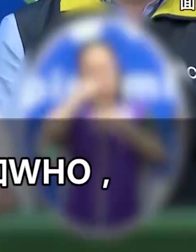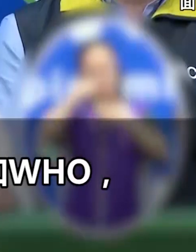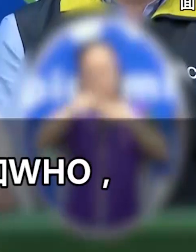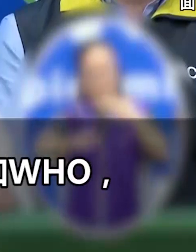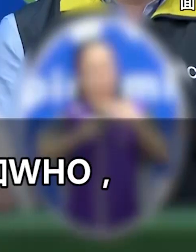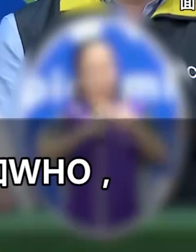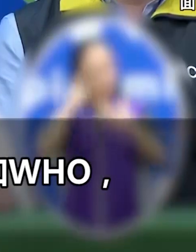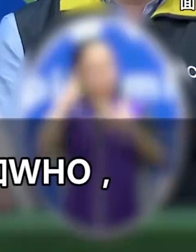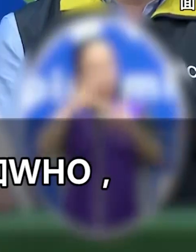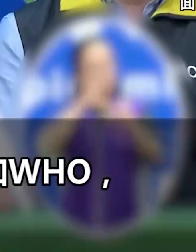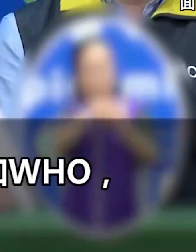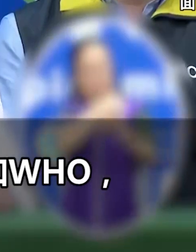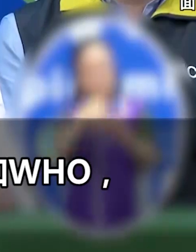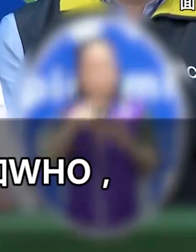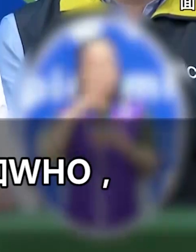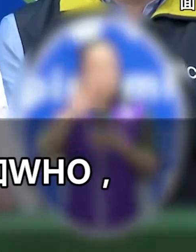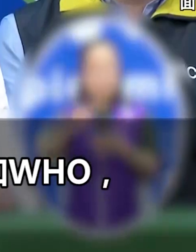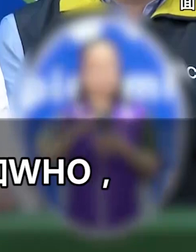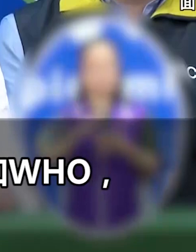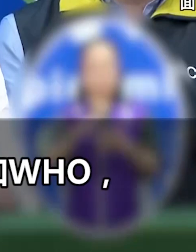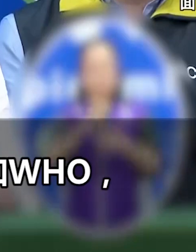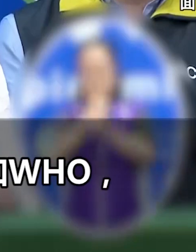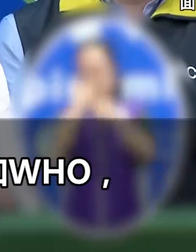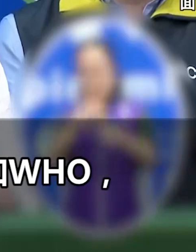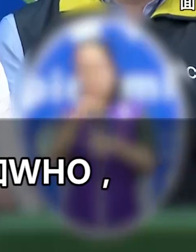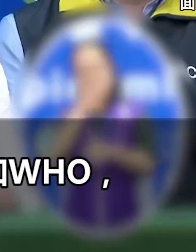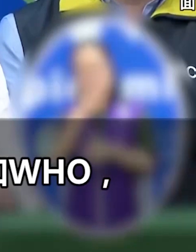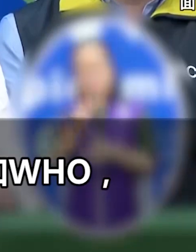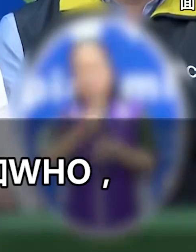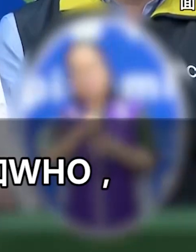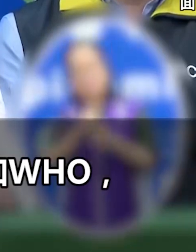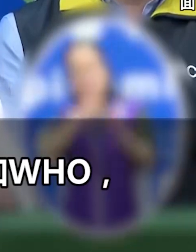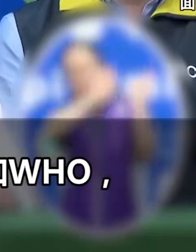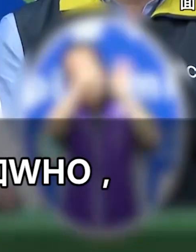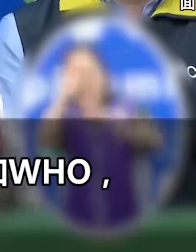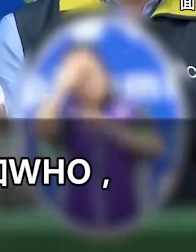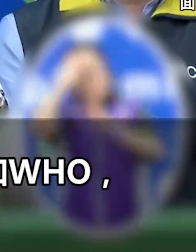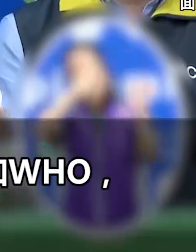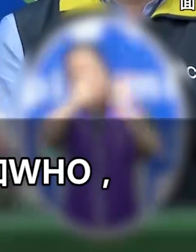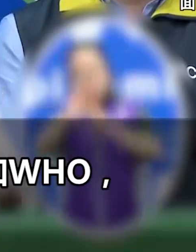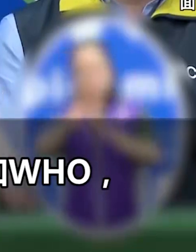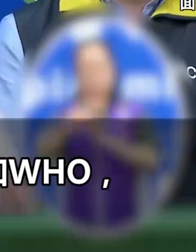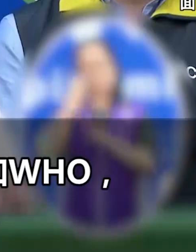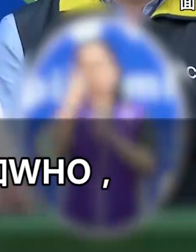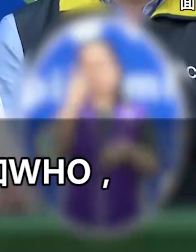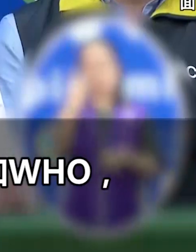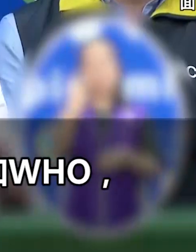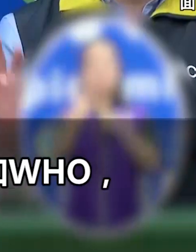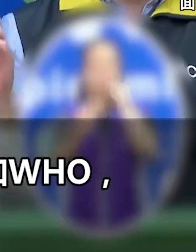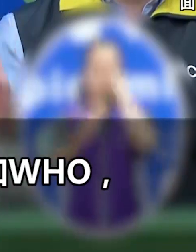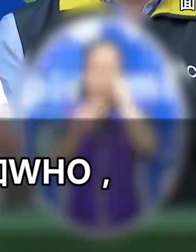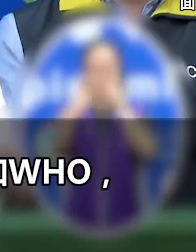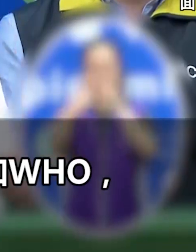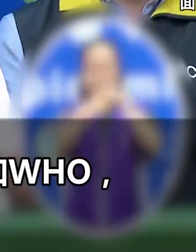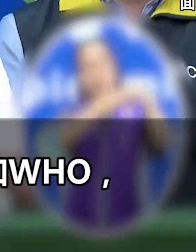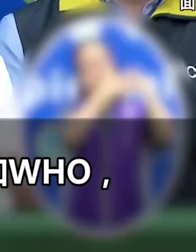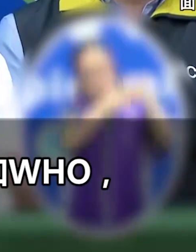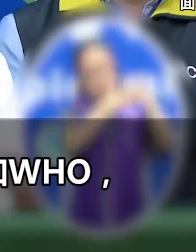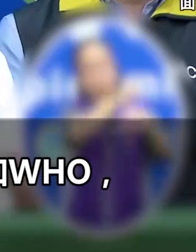来最有能力跟资格来预测这个疫情的是有两个了一个是中